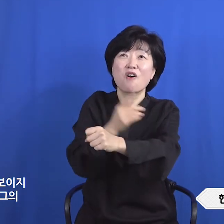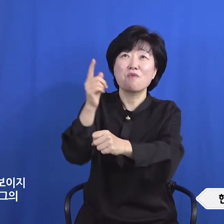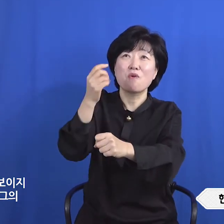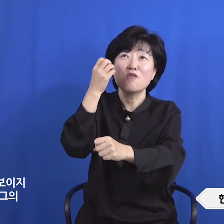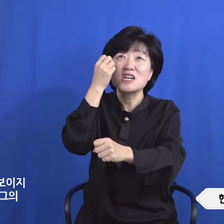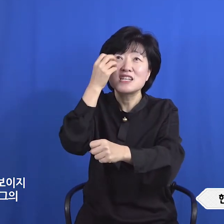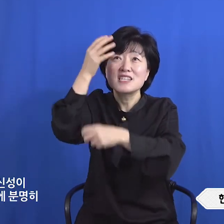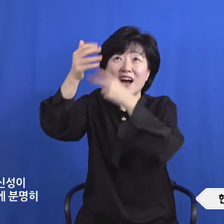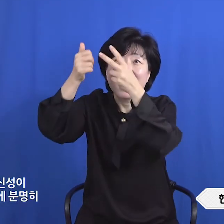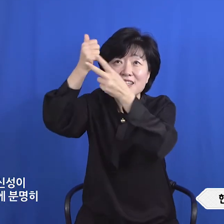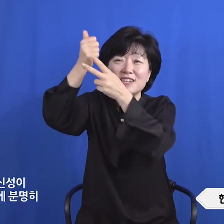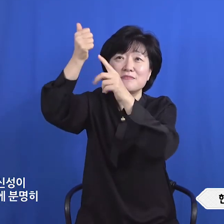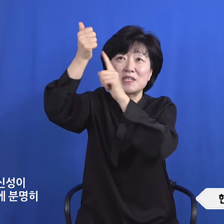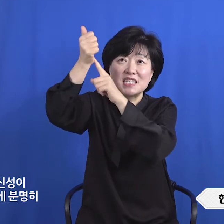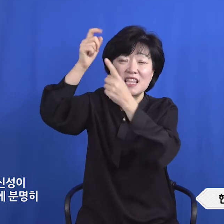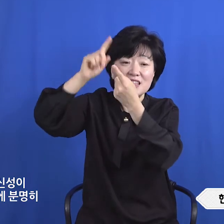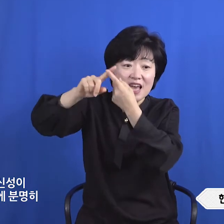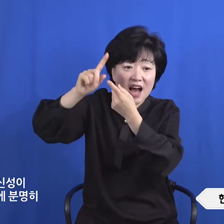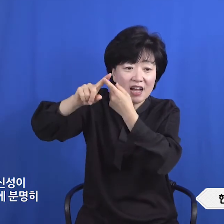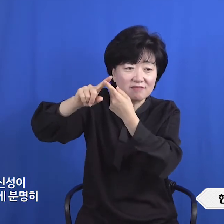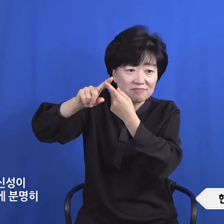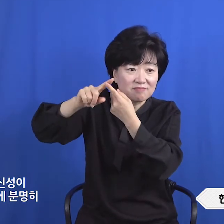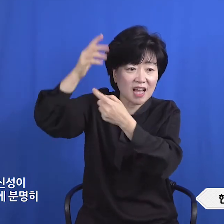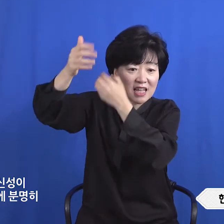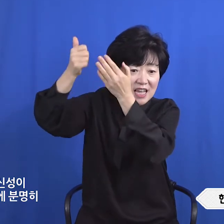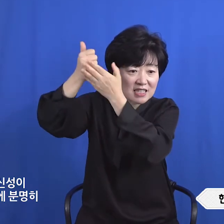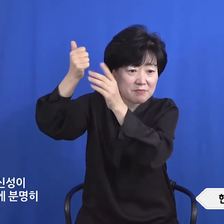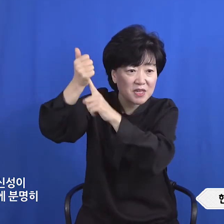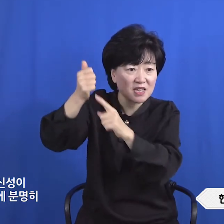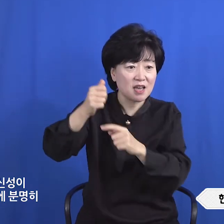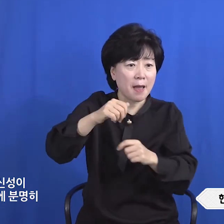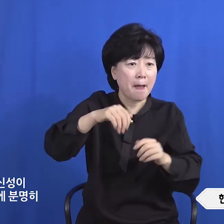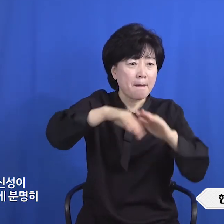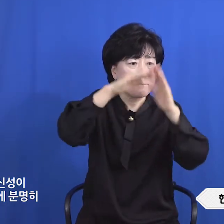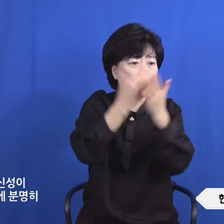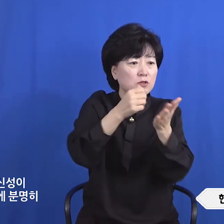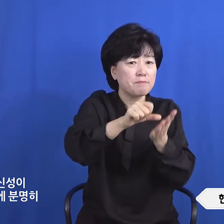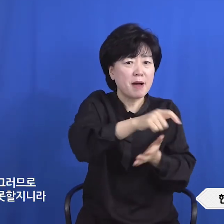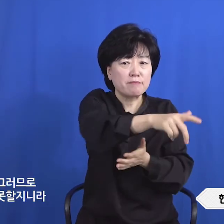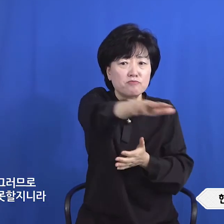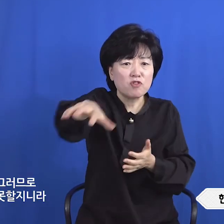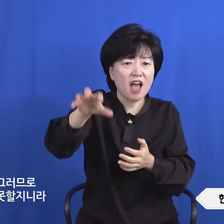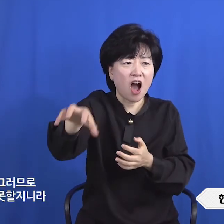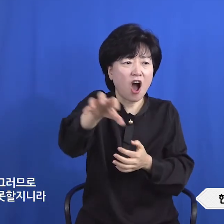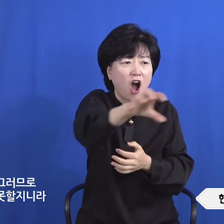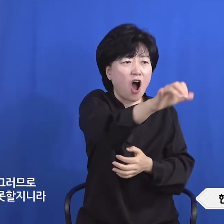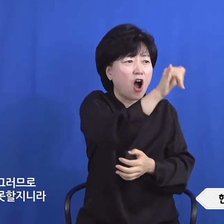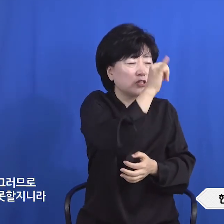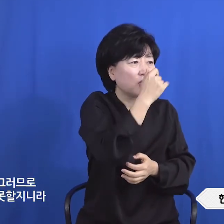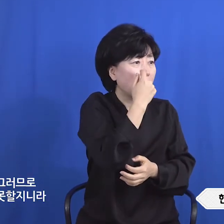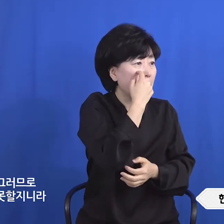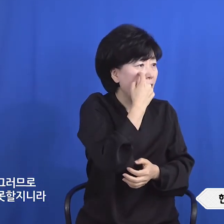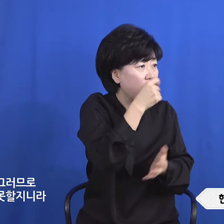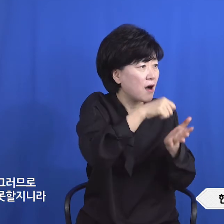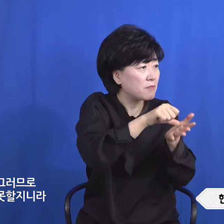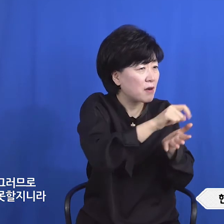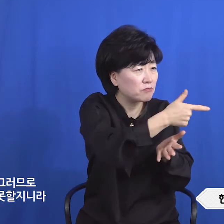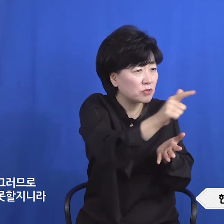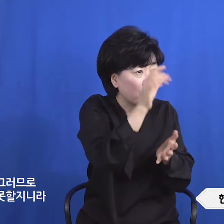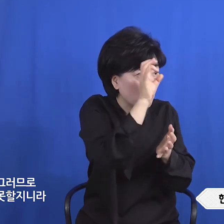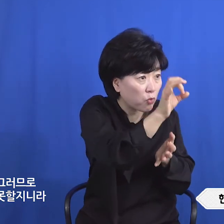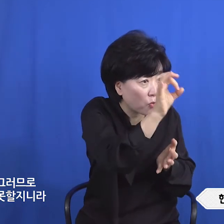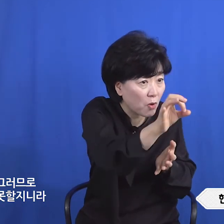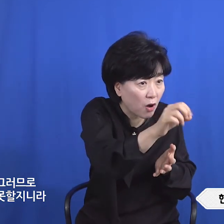만물에 분명히 보여 알려졌나니 그러므로 그들이 핑계하지 못할지니라. 자연 만물을